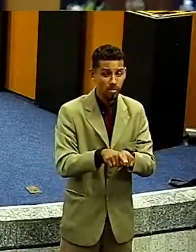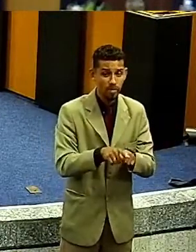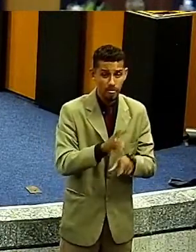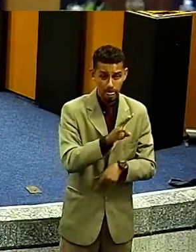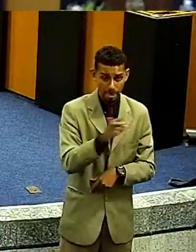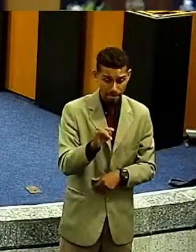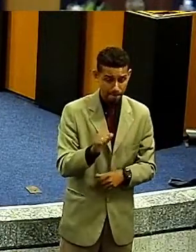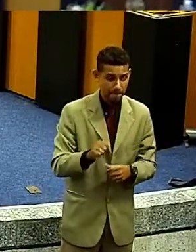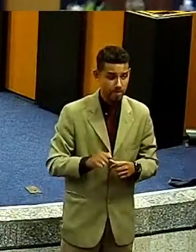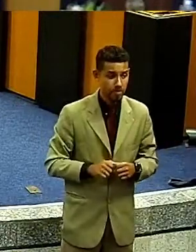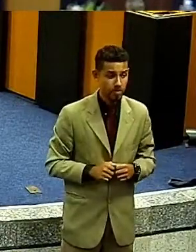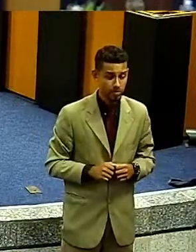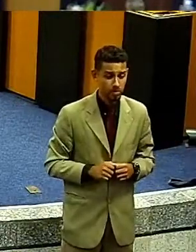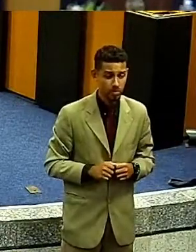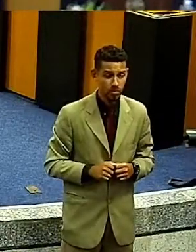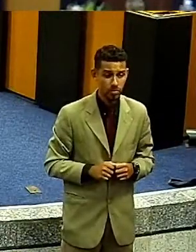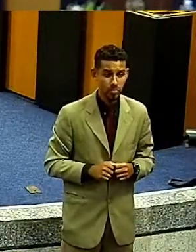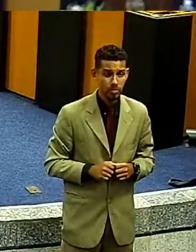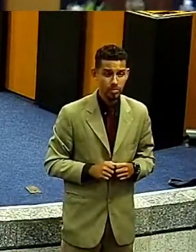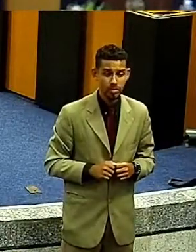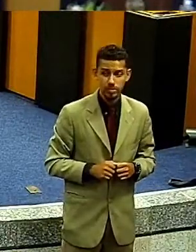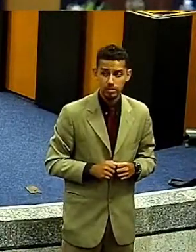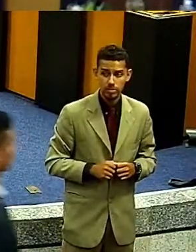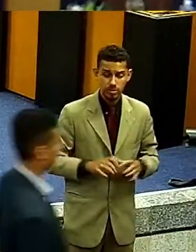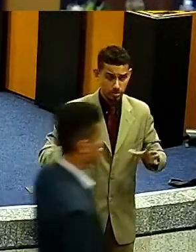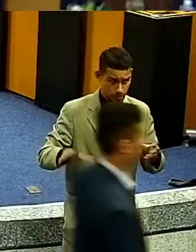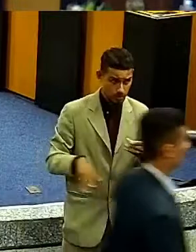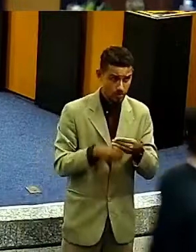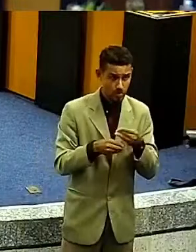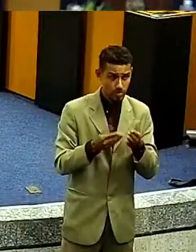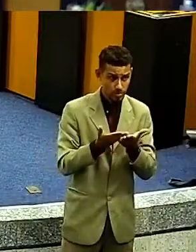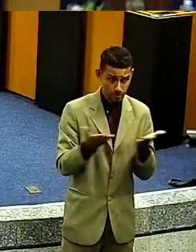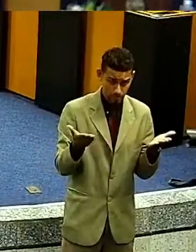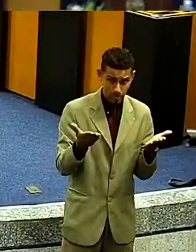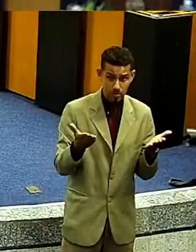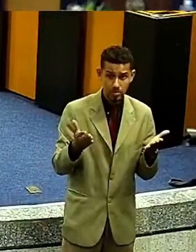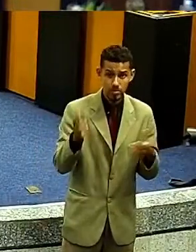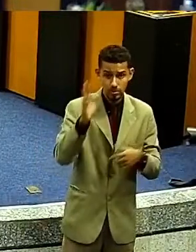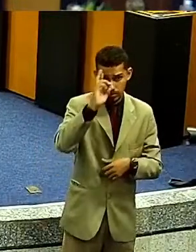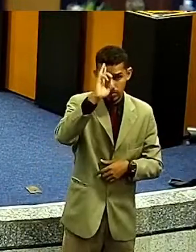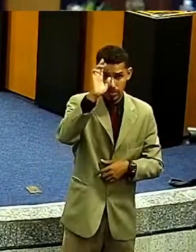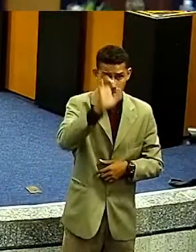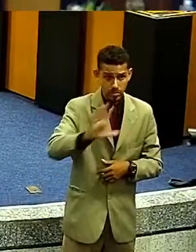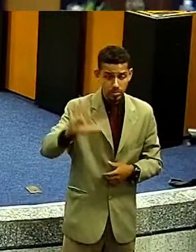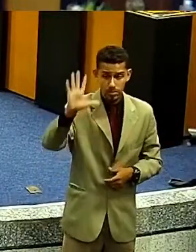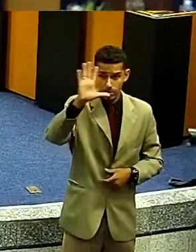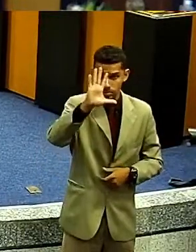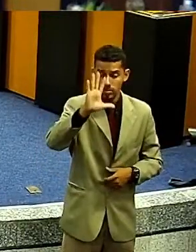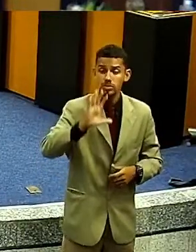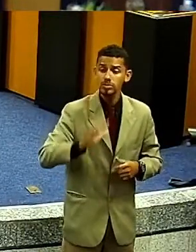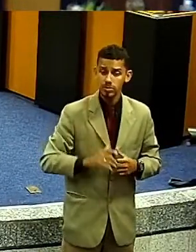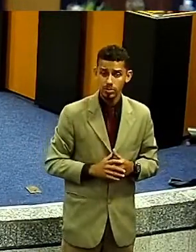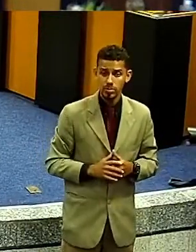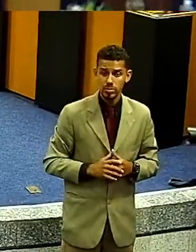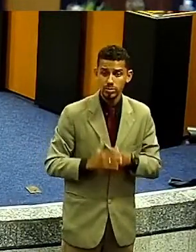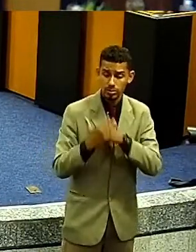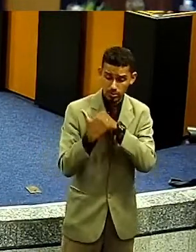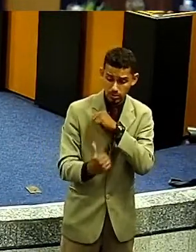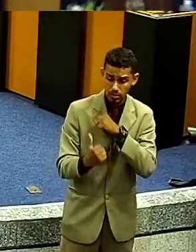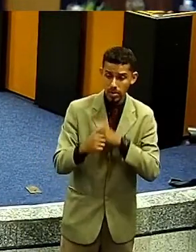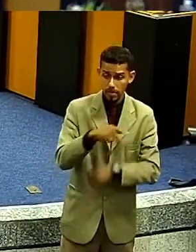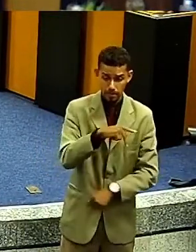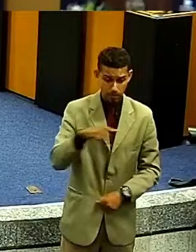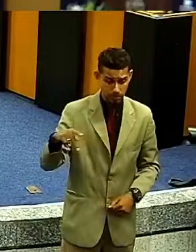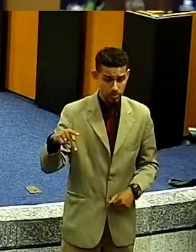a a o assentamento na mesa ali no no diretor geral no lugar do diretor geral e nós chamamos para a